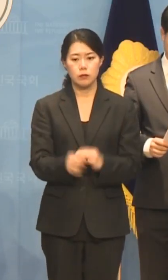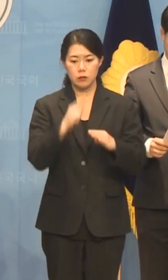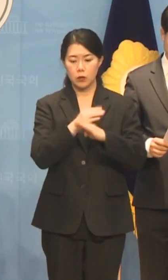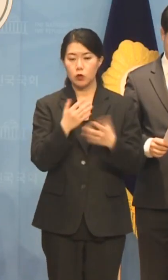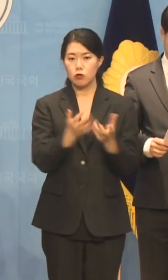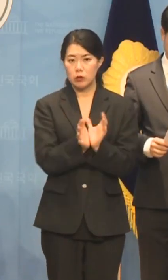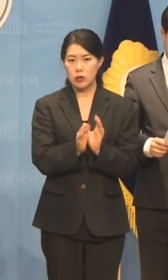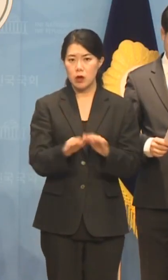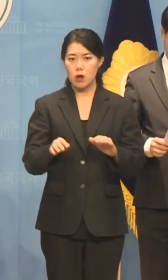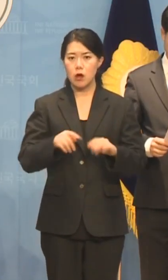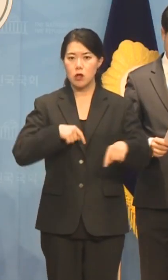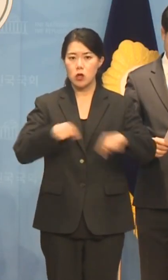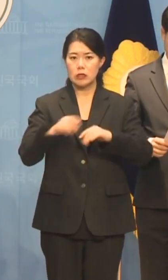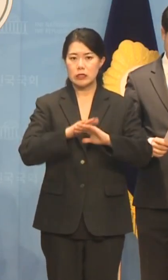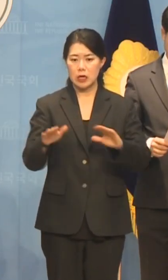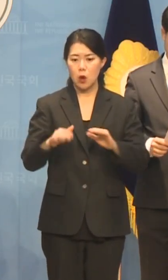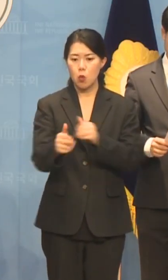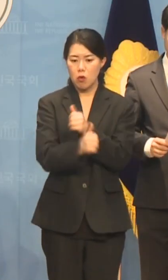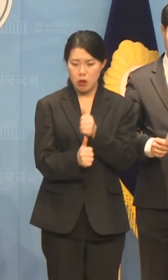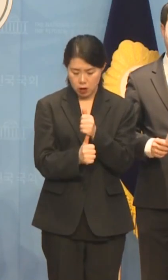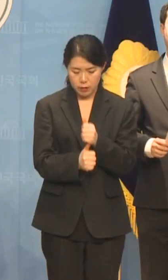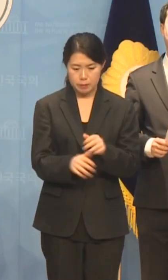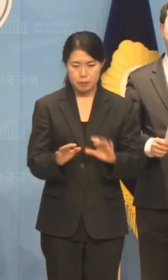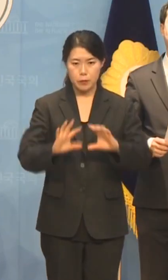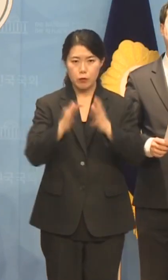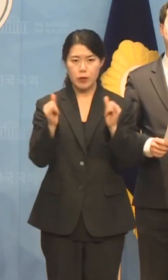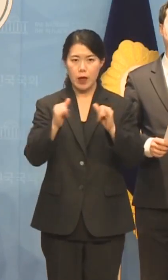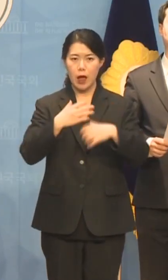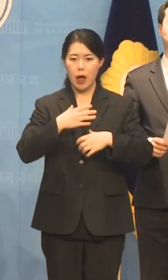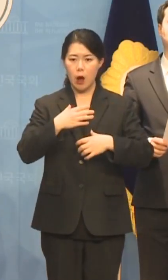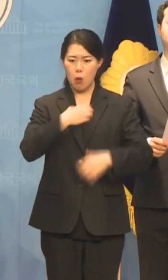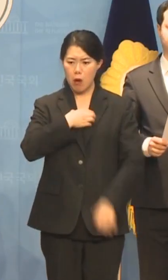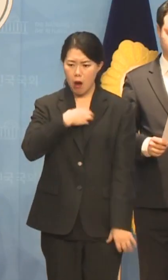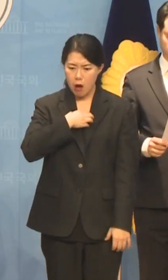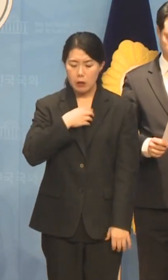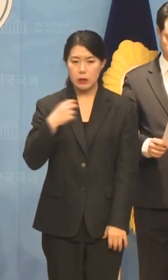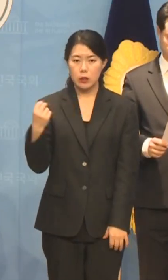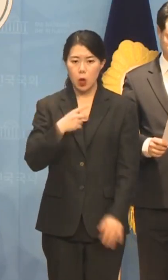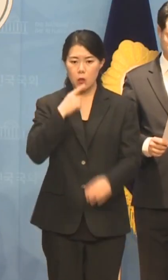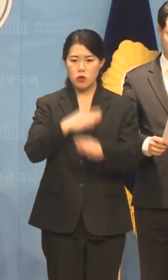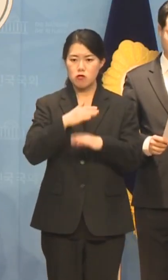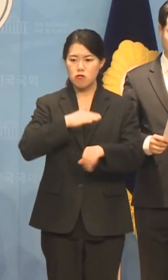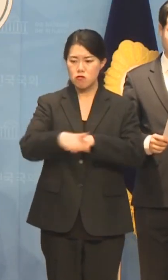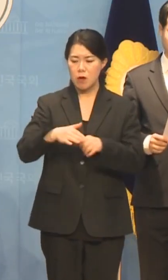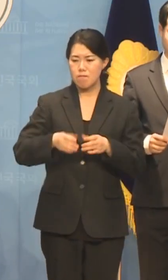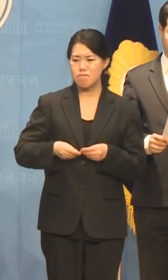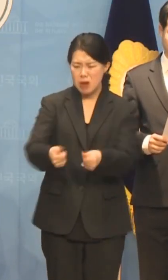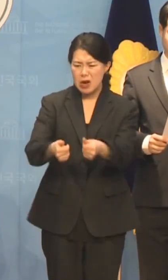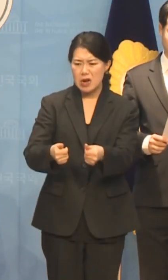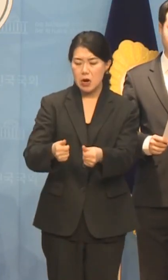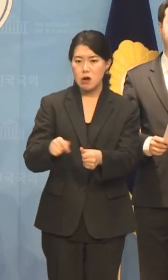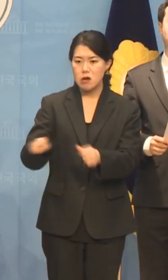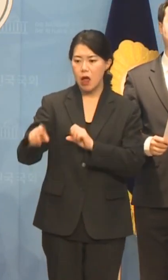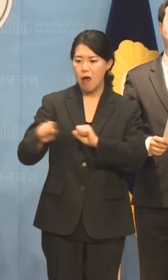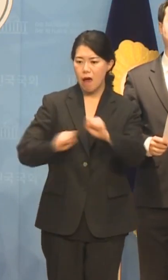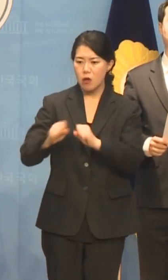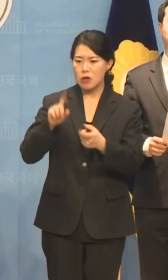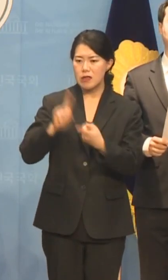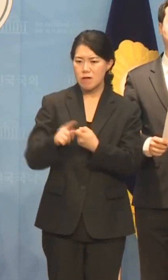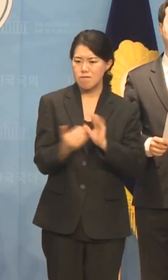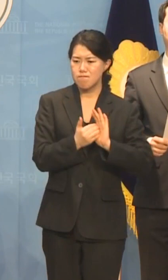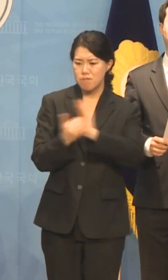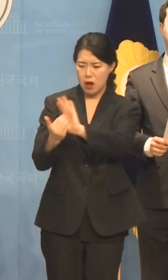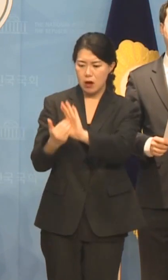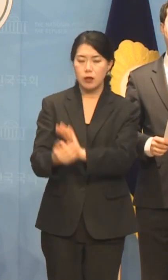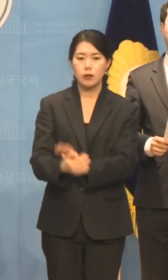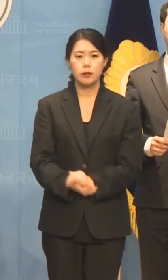더불어민주당 정치테러대책위원회는 국민의 안전을 위협하고 민주주의를 짓밟는 테러 행위에 단호히 맞서